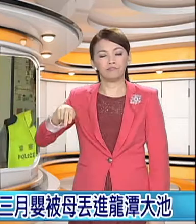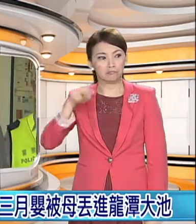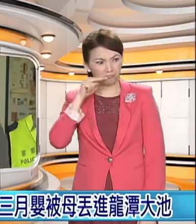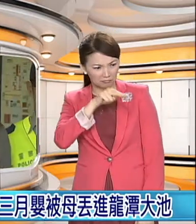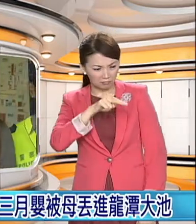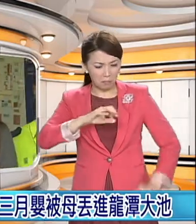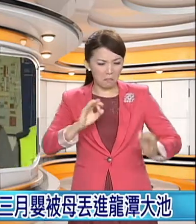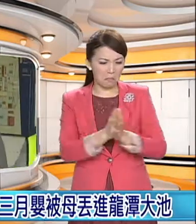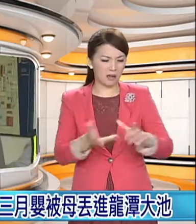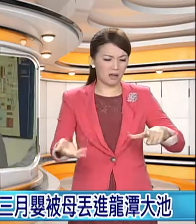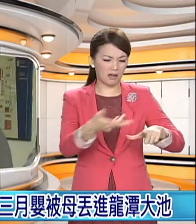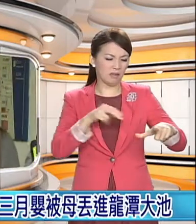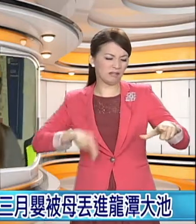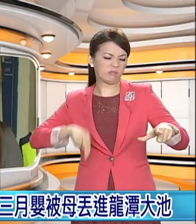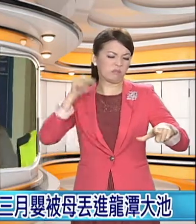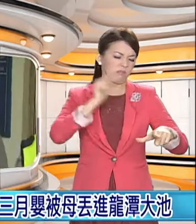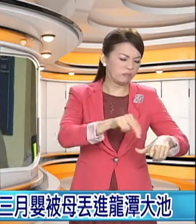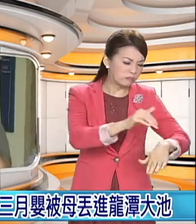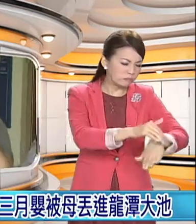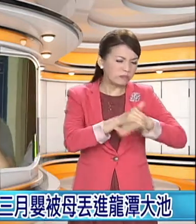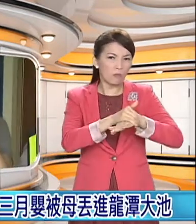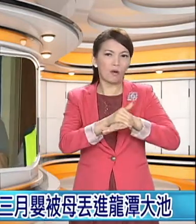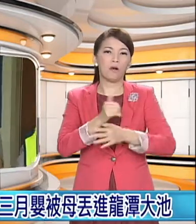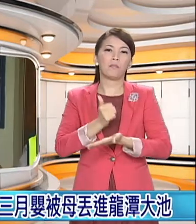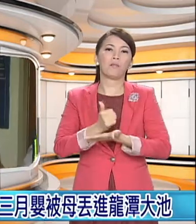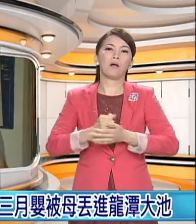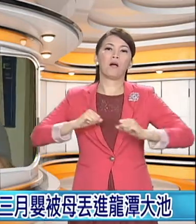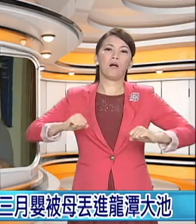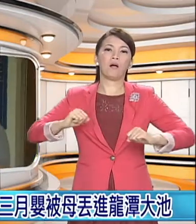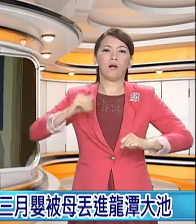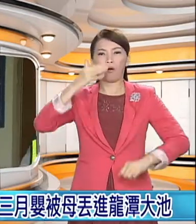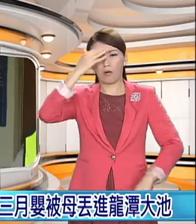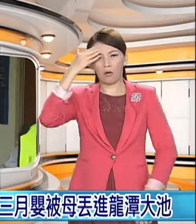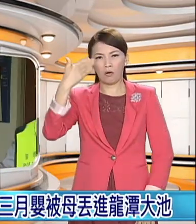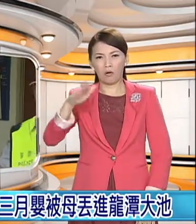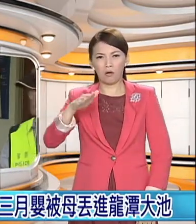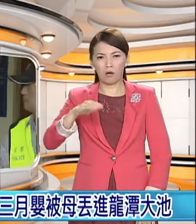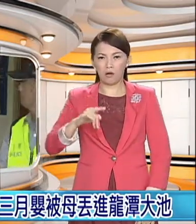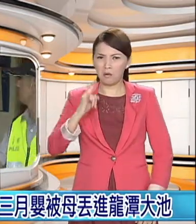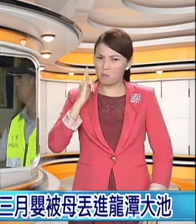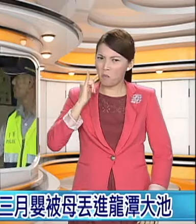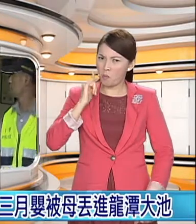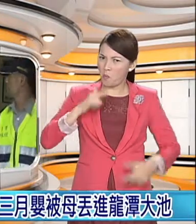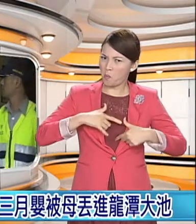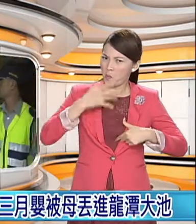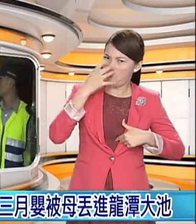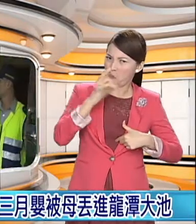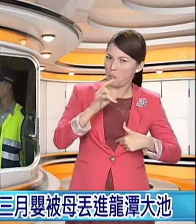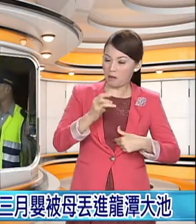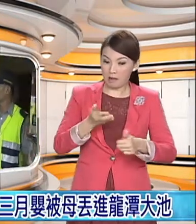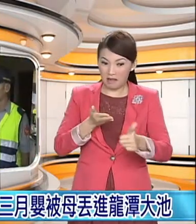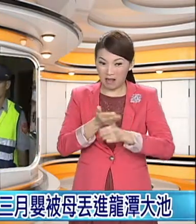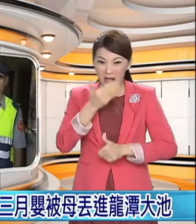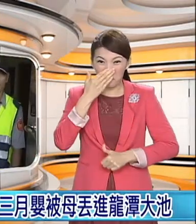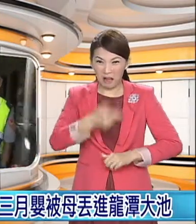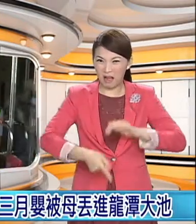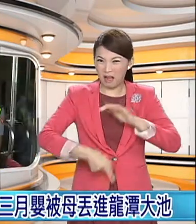性刚好有民众路过发现了立刻报警并且跳进池子里救回这一名孩子